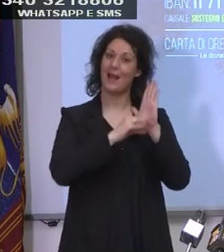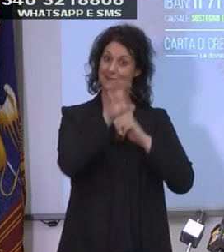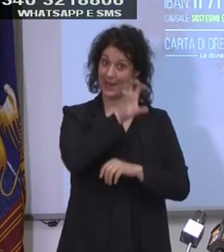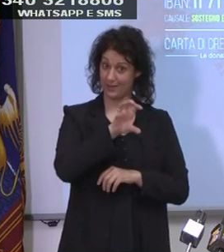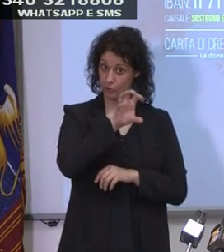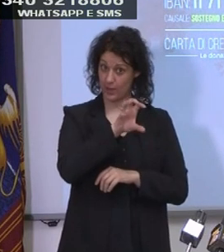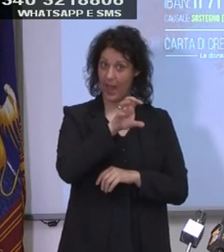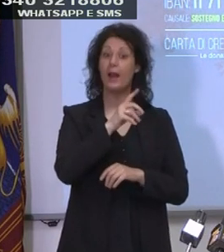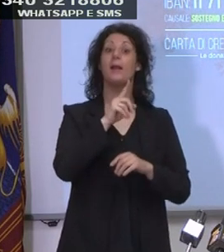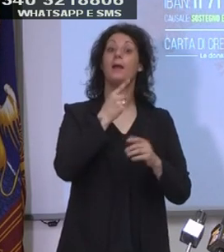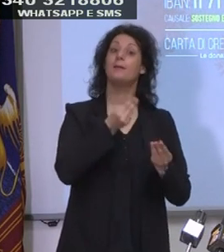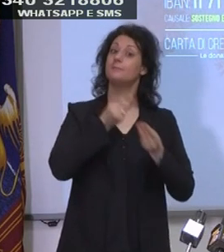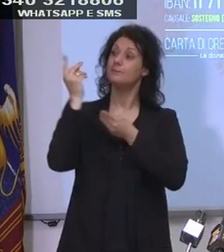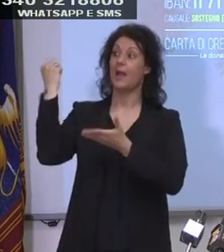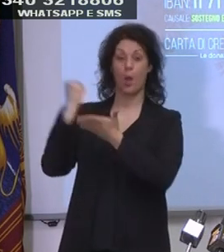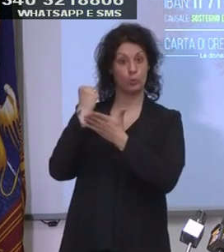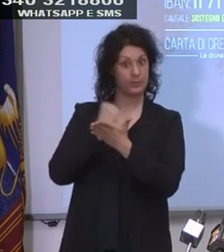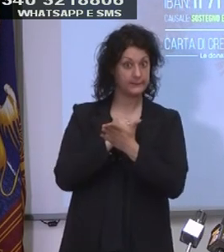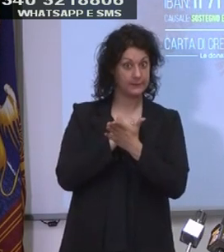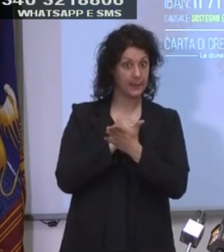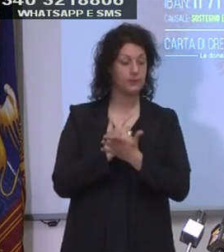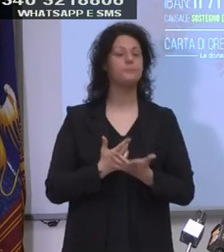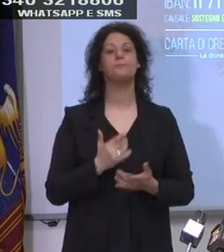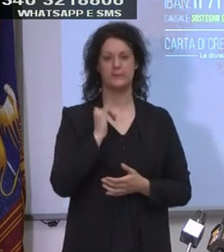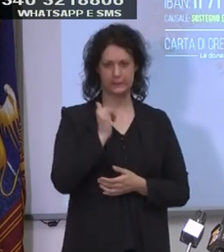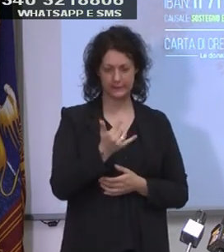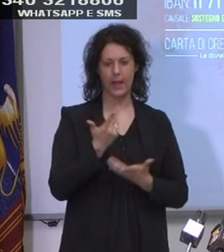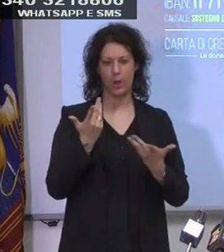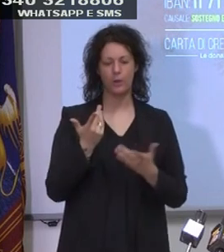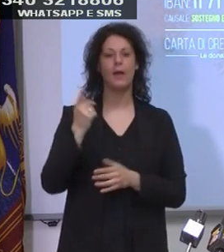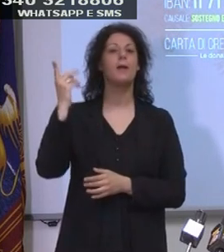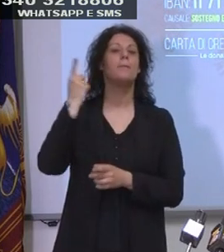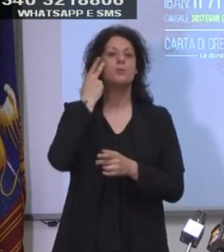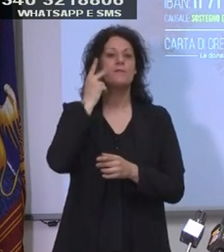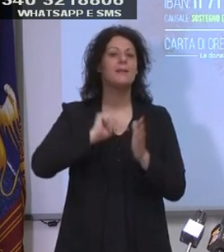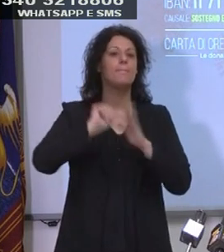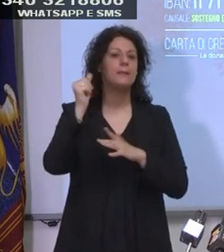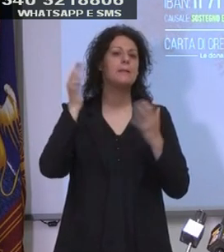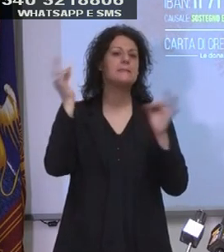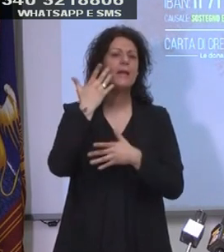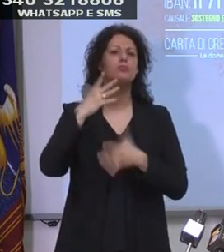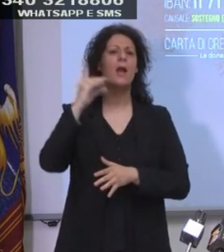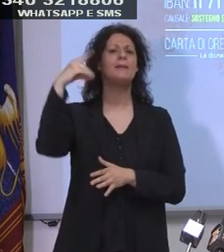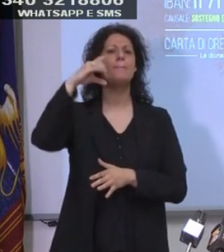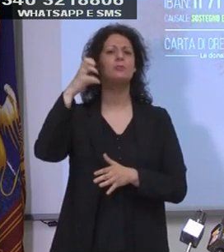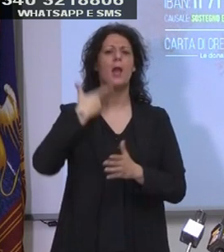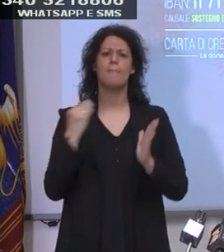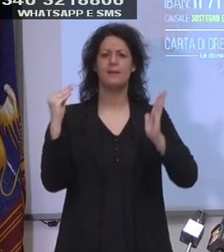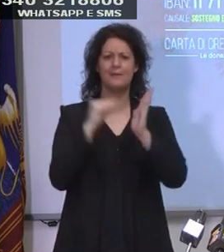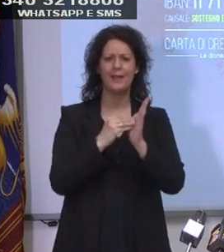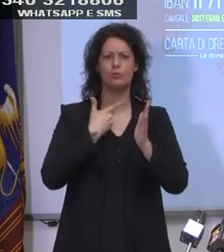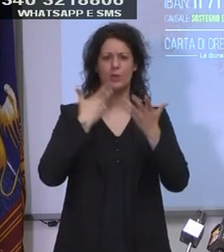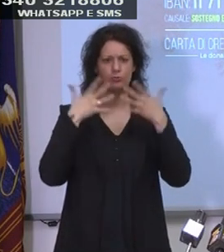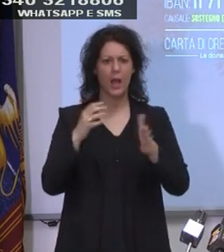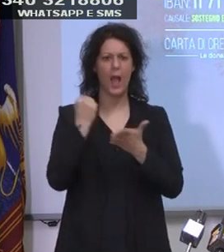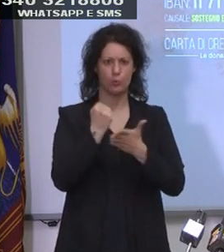nel senso che noi abbiamo la facoltà, anche qui bisogna vedere cosa prevede il DPCM, se prevede un'autorizzazione o se prevede la possibilità di fare